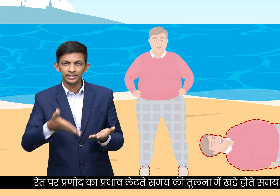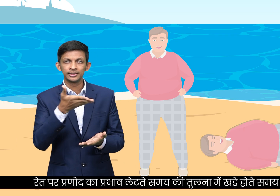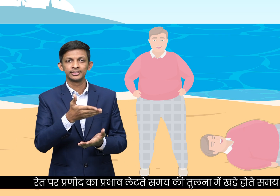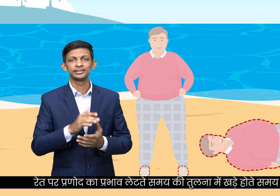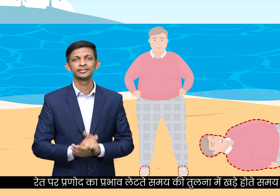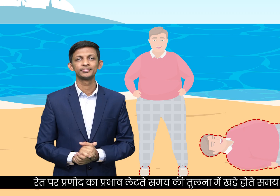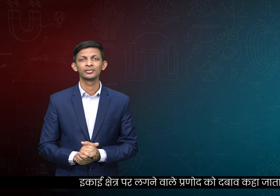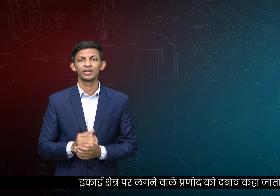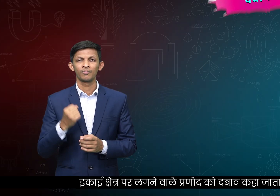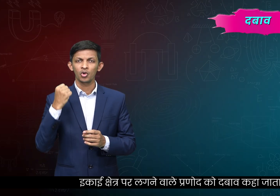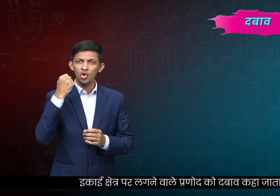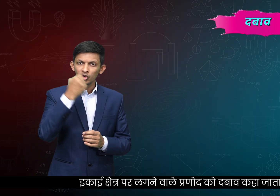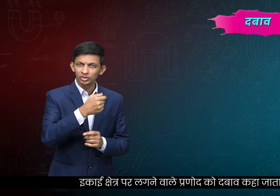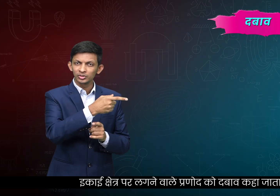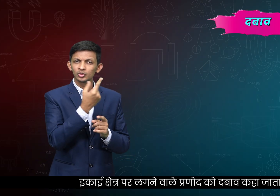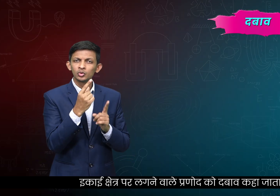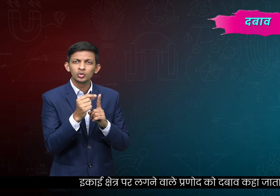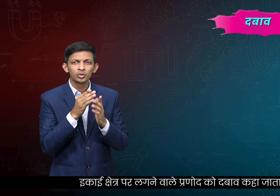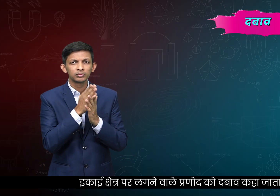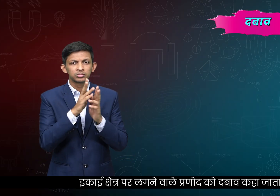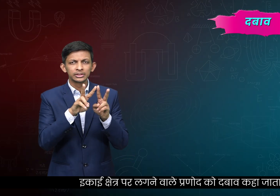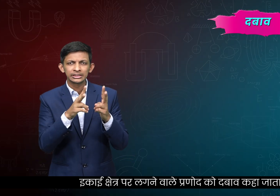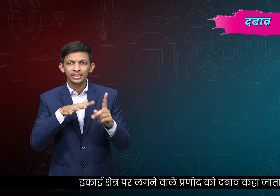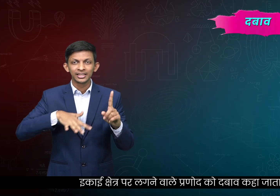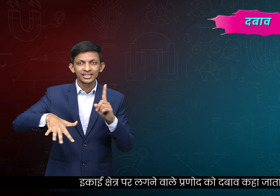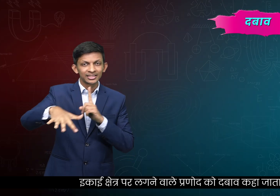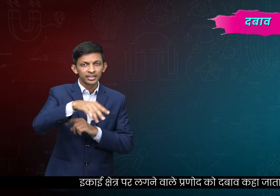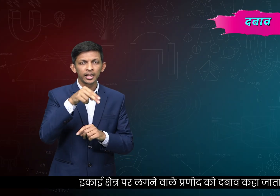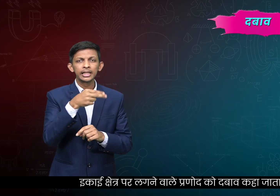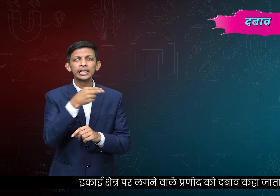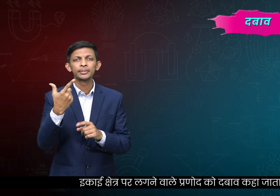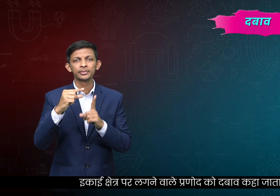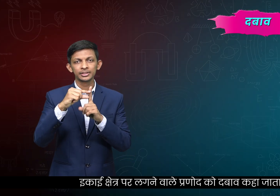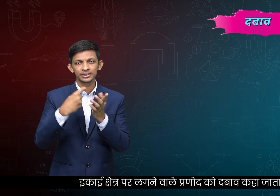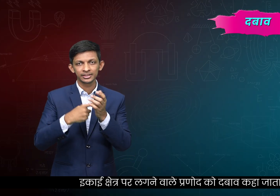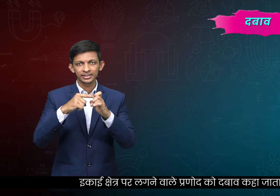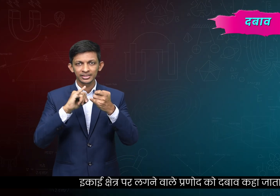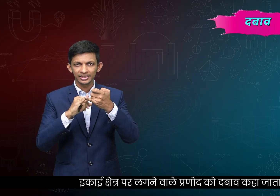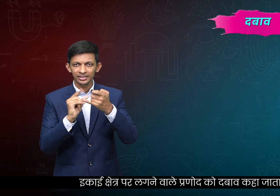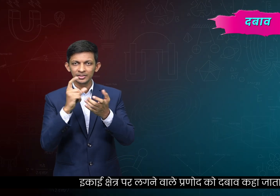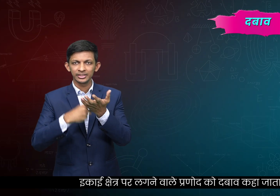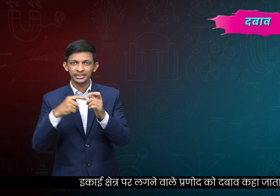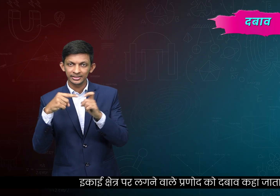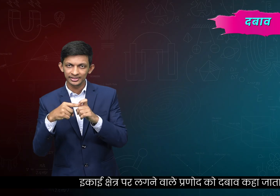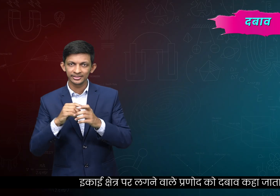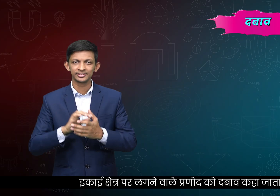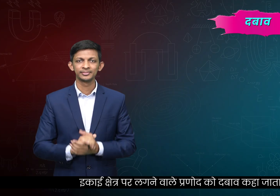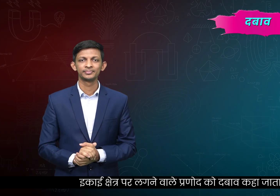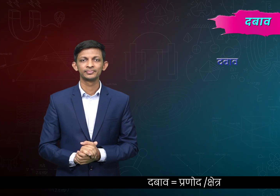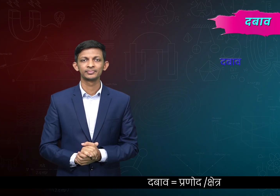अधिक होता है। इकाई क्षेत्र पर लगाने वाले प्रणोद को दबाव कहा जाता